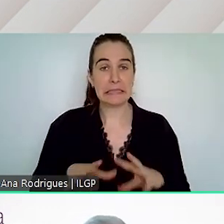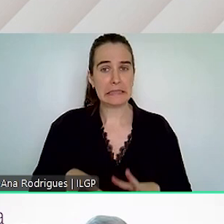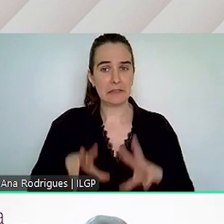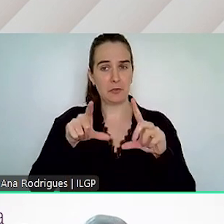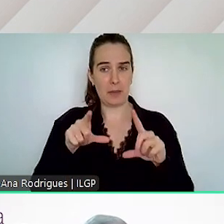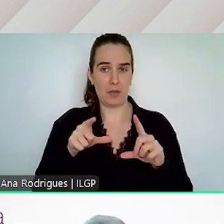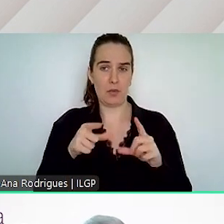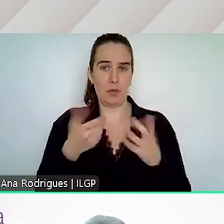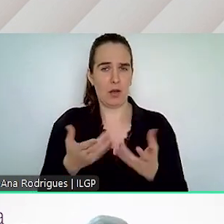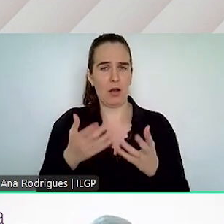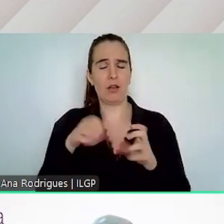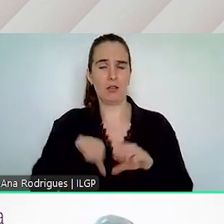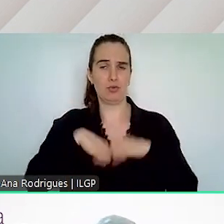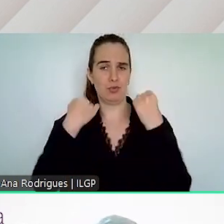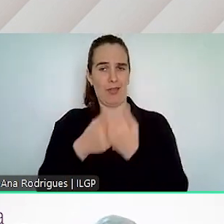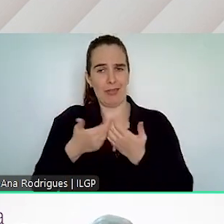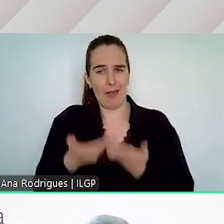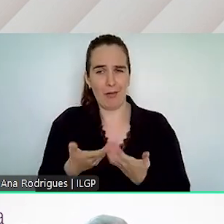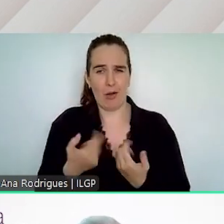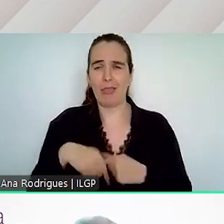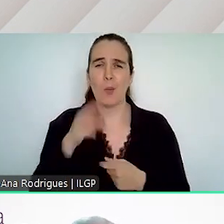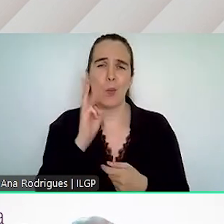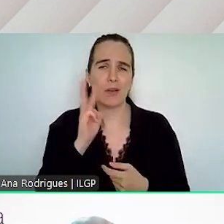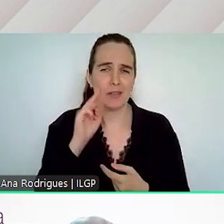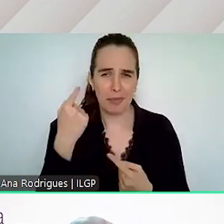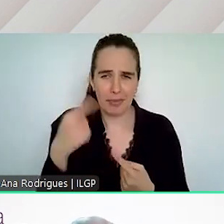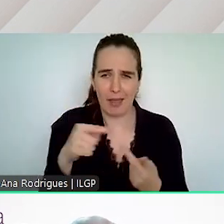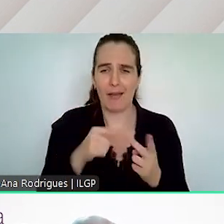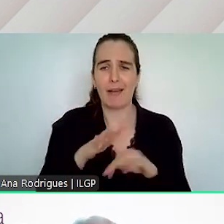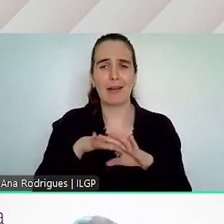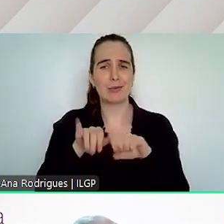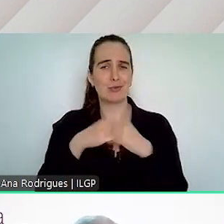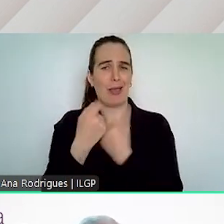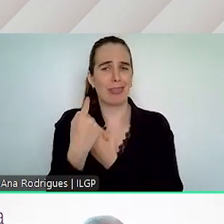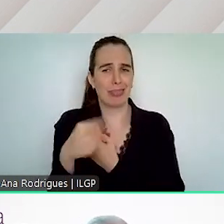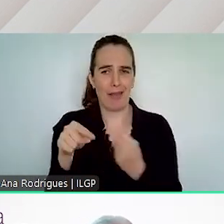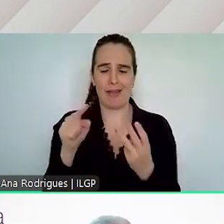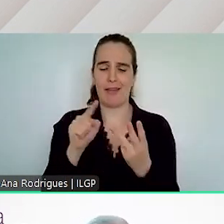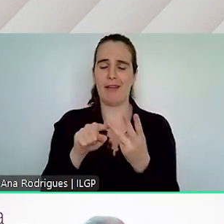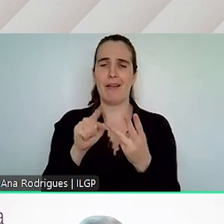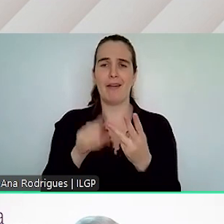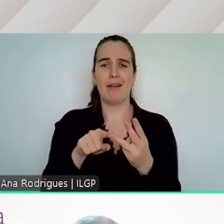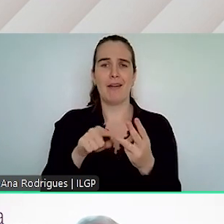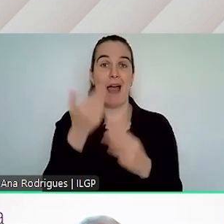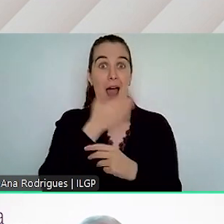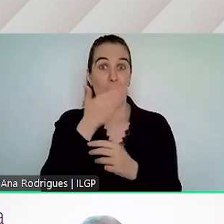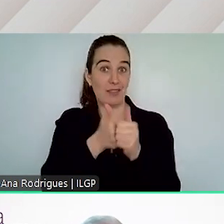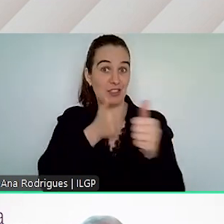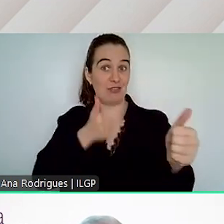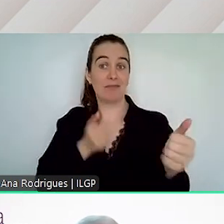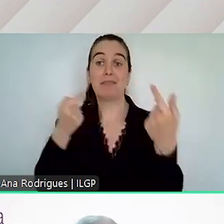sociedade moderna, com os WhatsApps, com as redes sociais, com esta possibilidade de termos aulas à